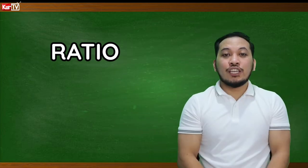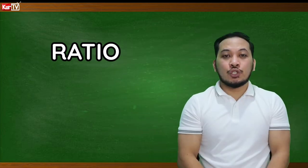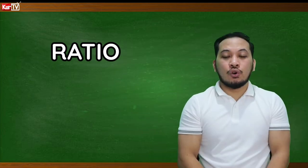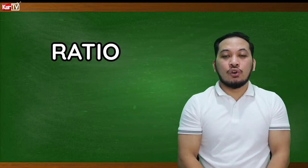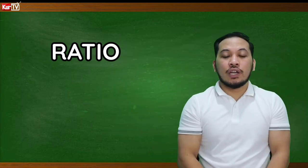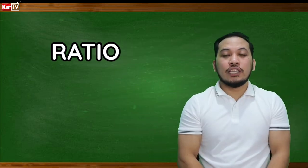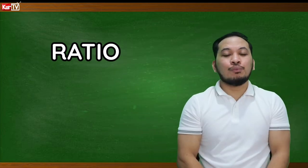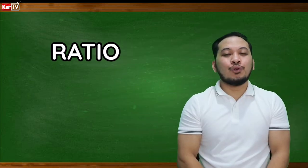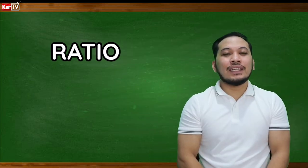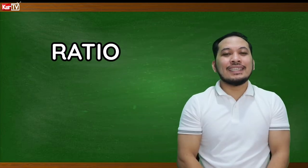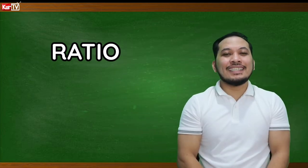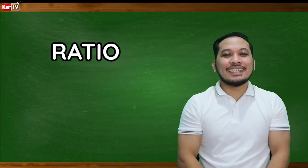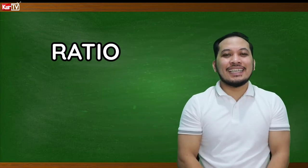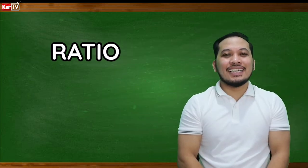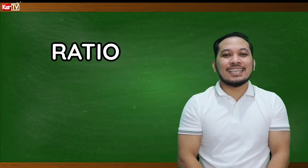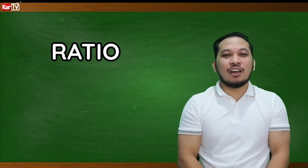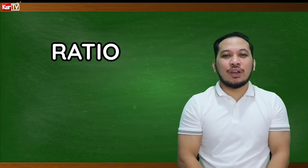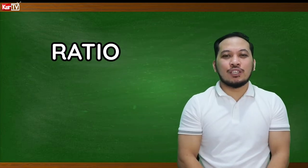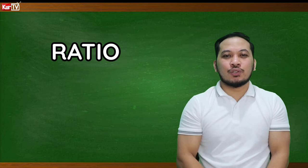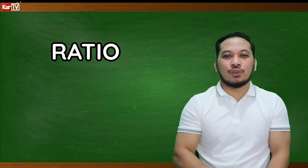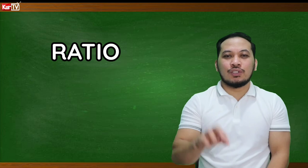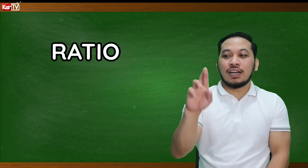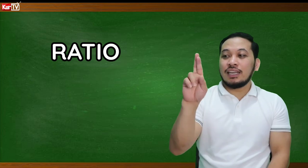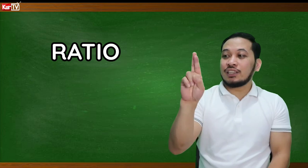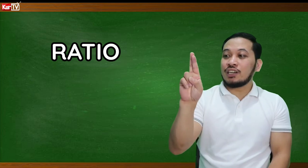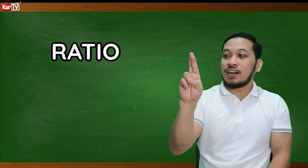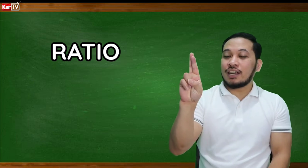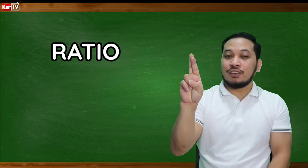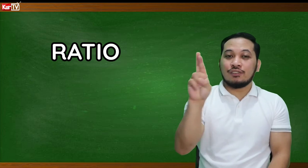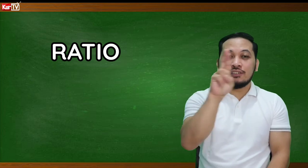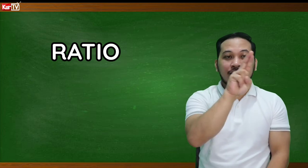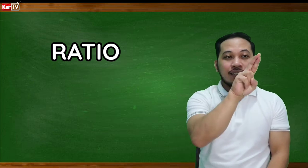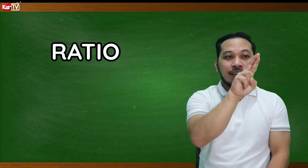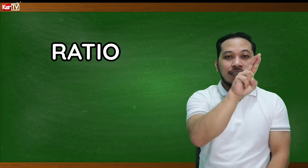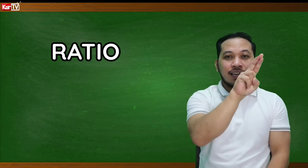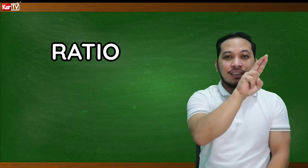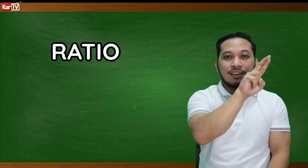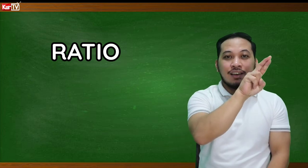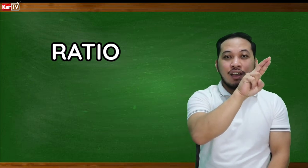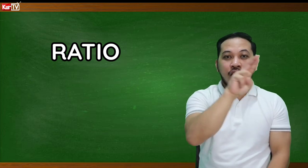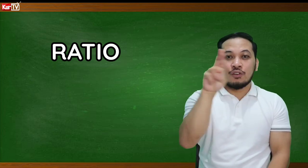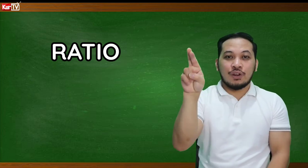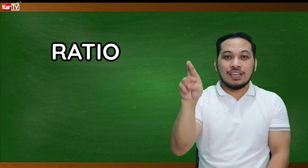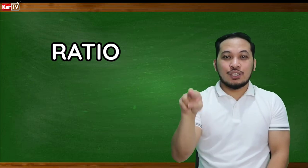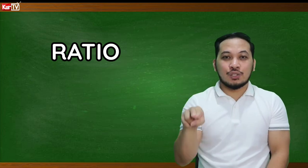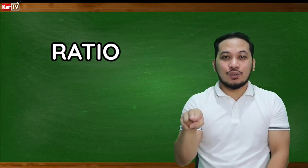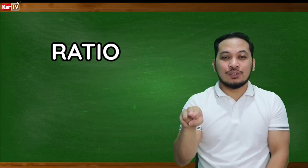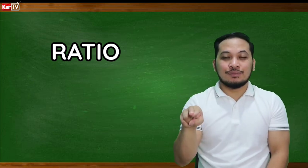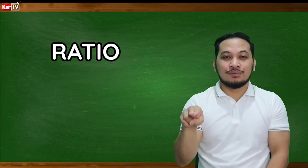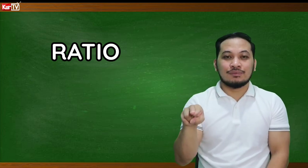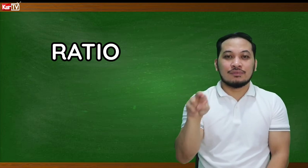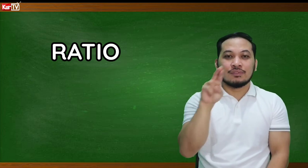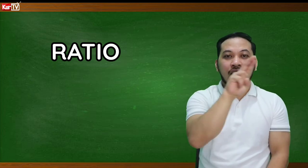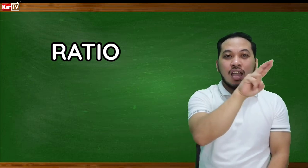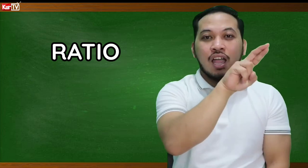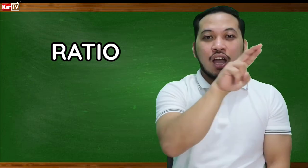Ratio. Ganito po natin isisenyas ang ratio. Naka letter R kayo. Ganyan. Ratio.